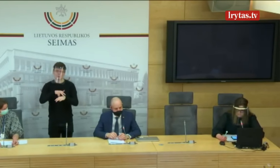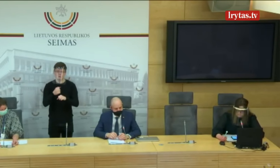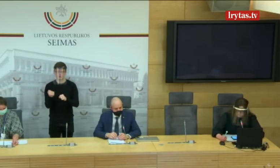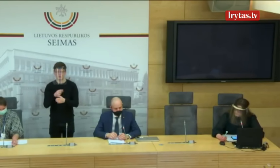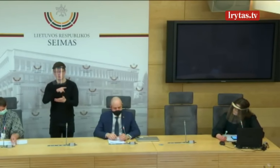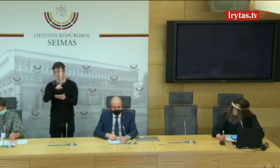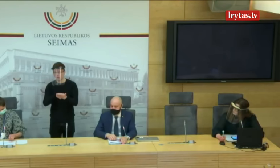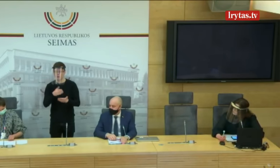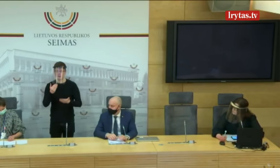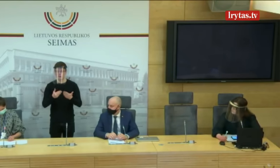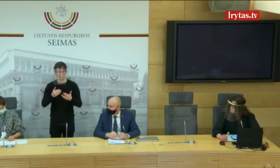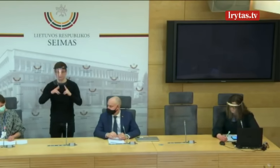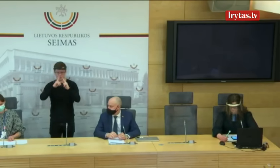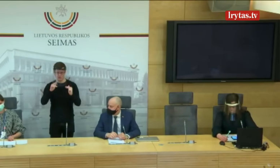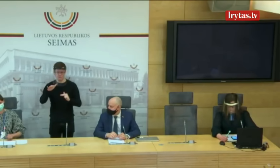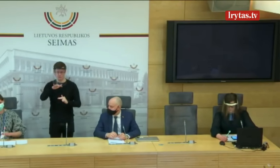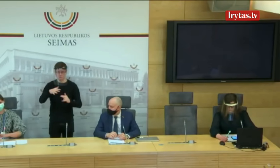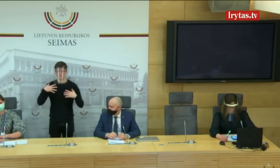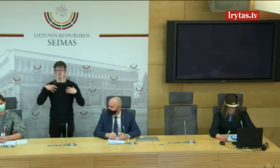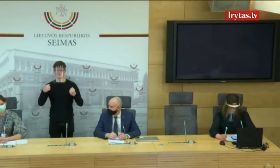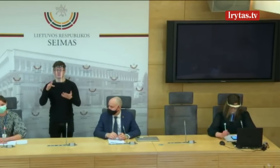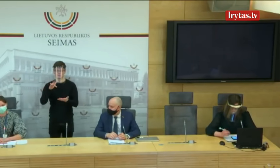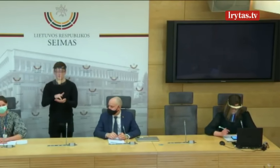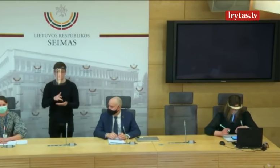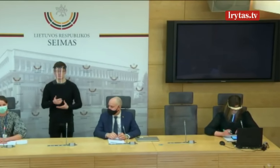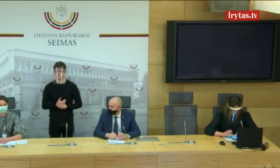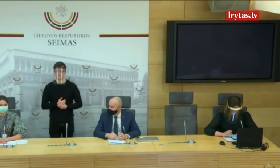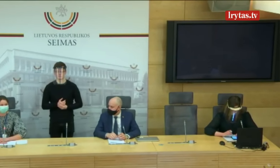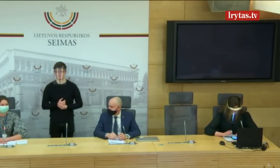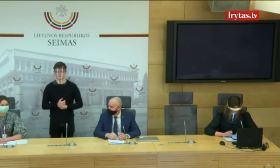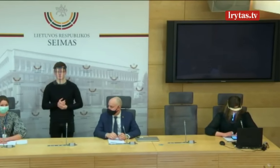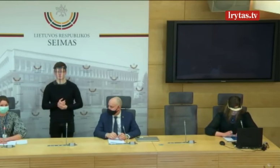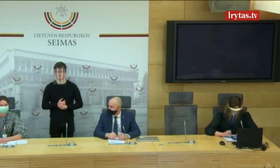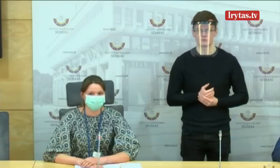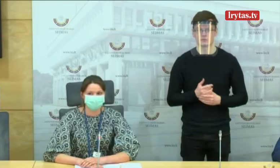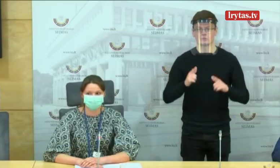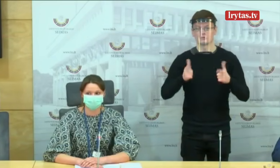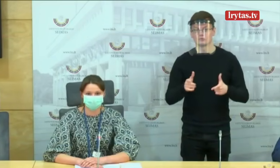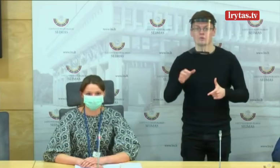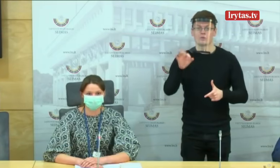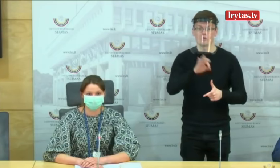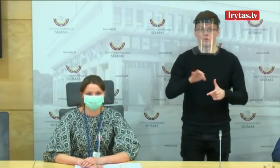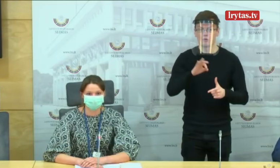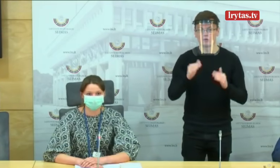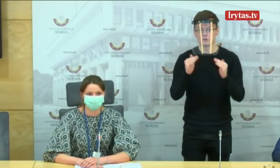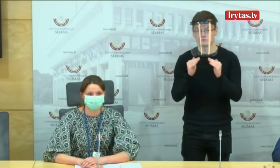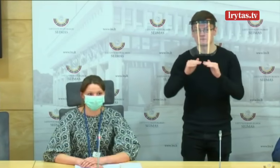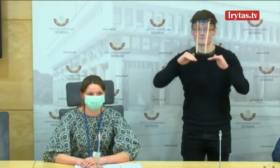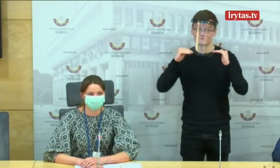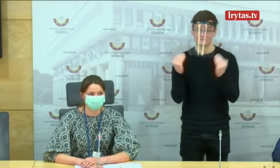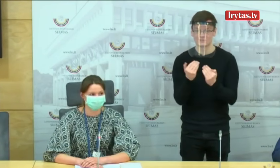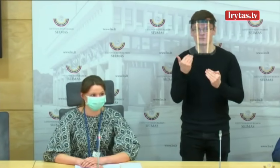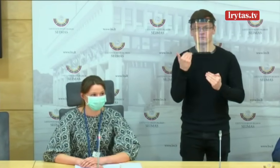tai... Taip, tai iš tikrųjų dėl saviizoliacijos ir NVSC, kaip ir minėjau, kad